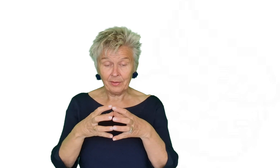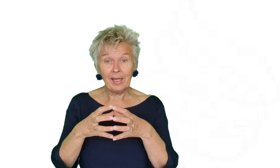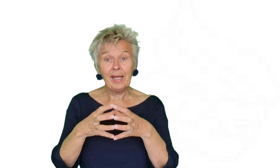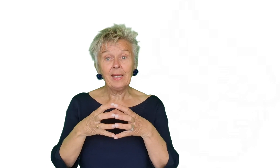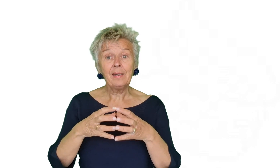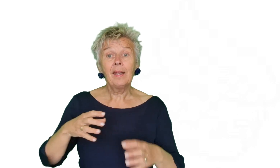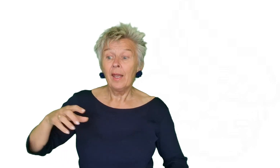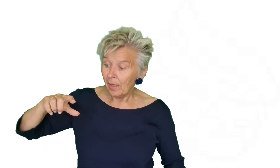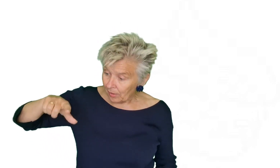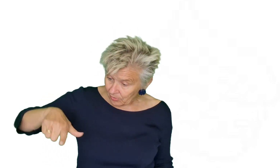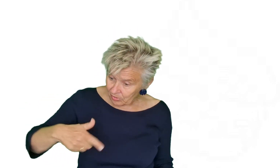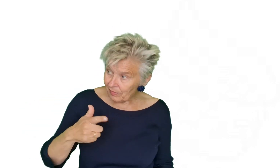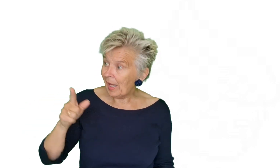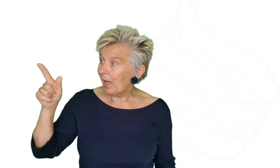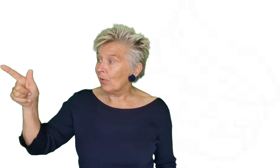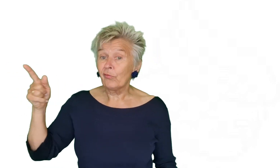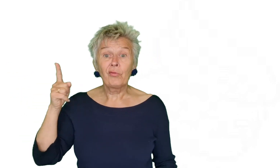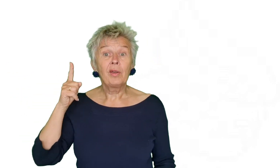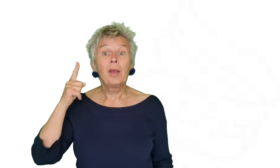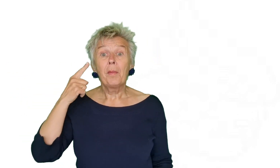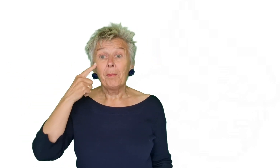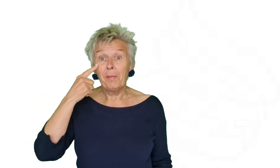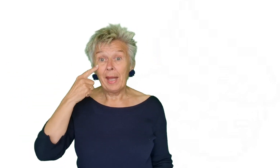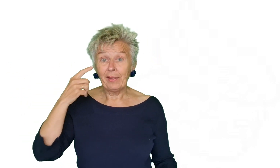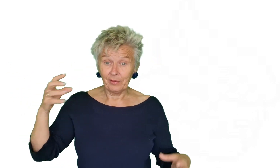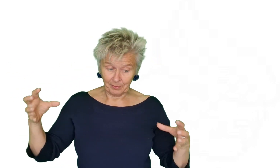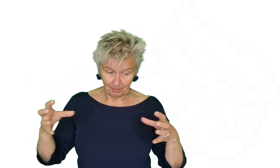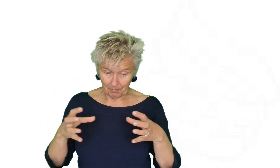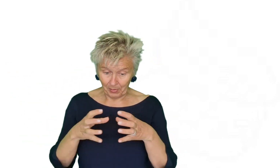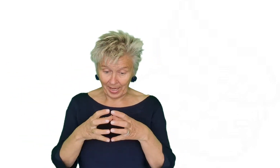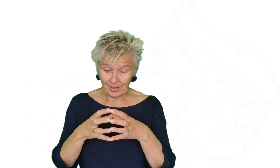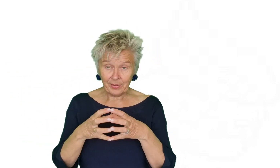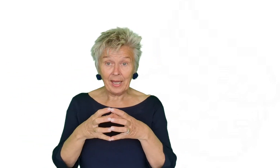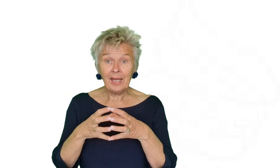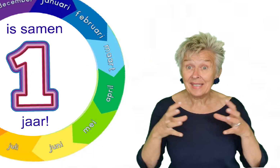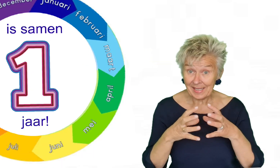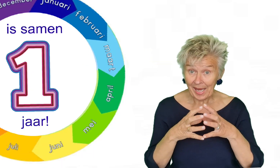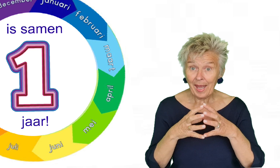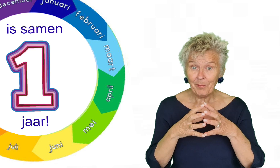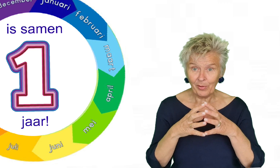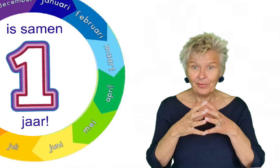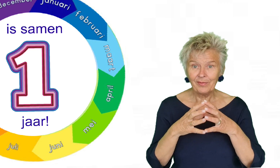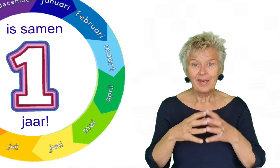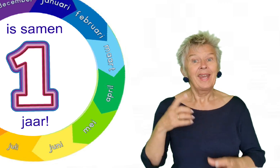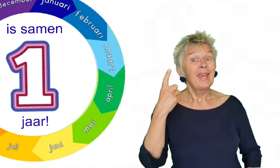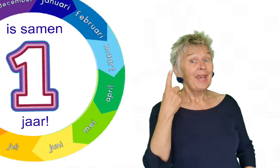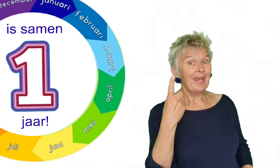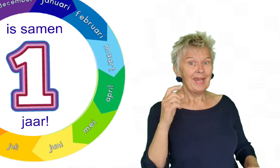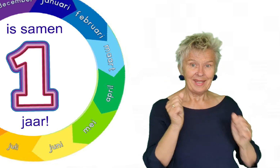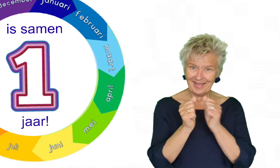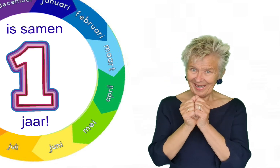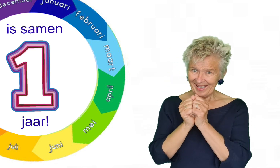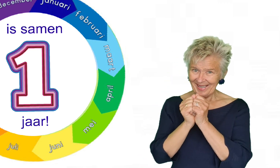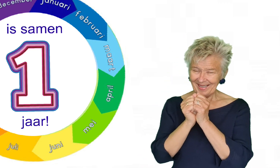elkaar. 12 maanden bij elkaar. Is samen 1 jaar.